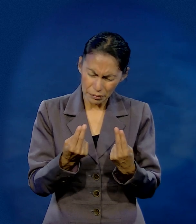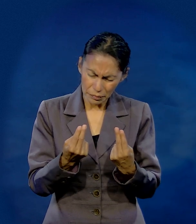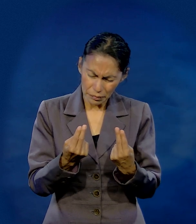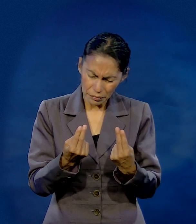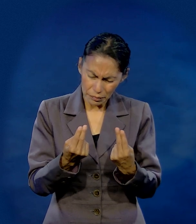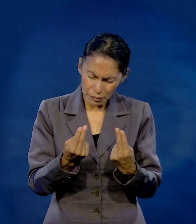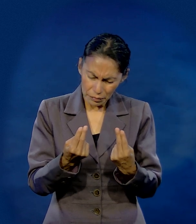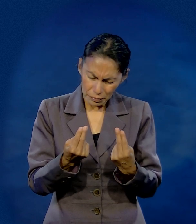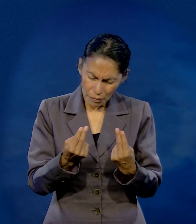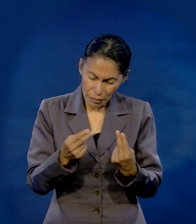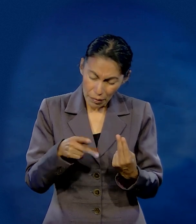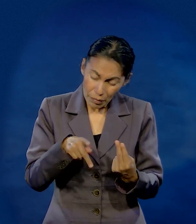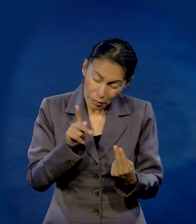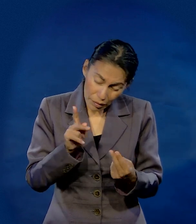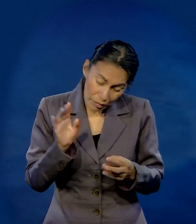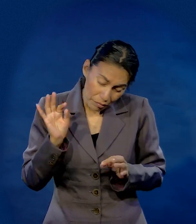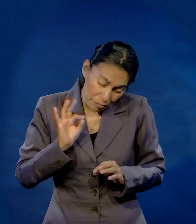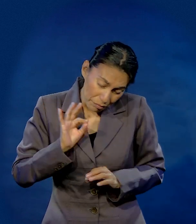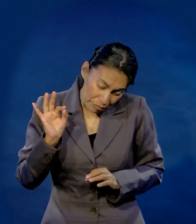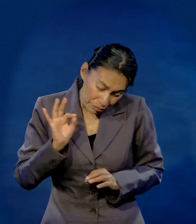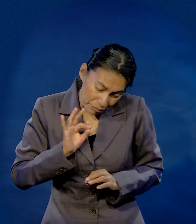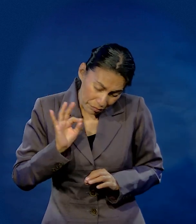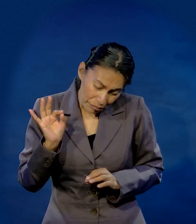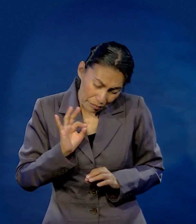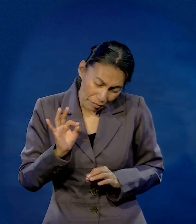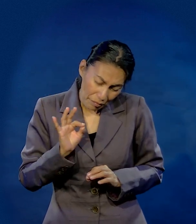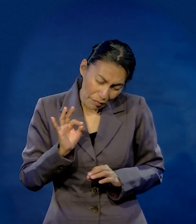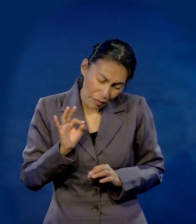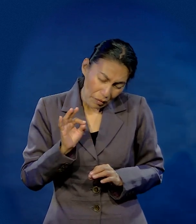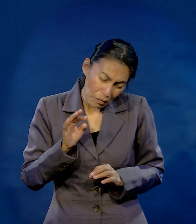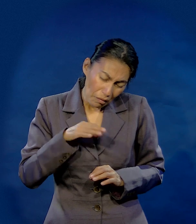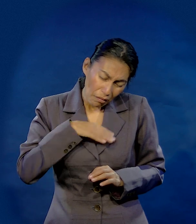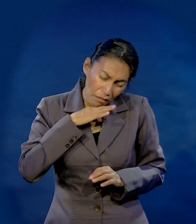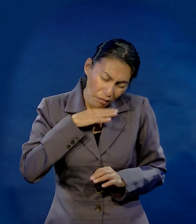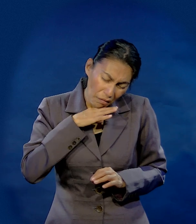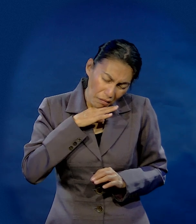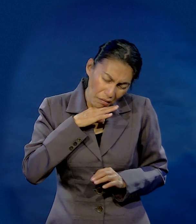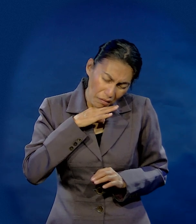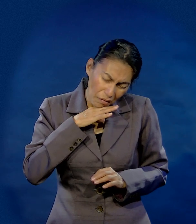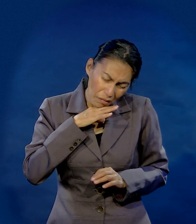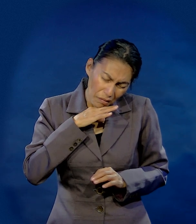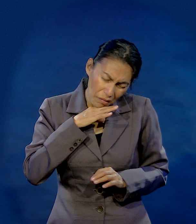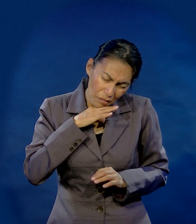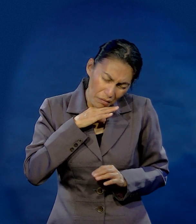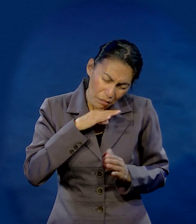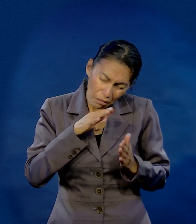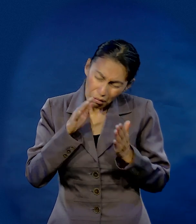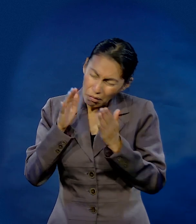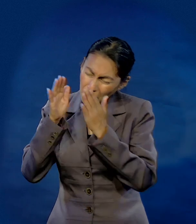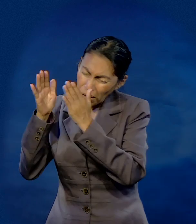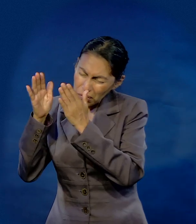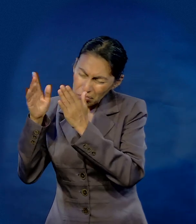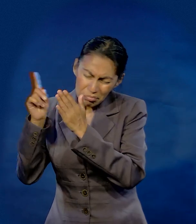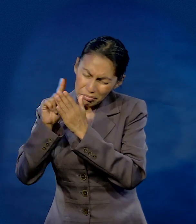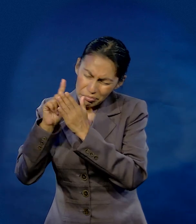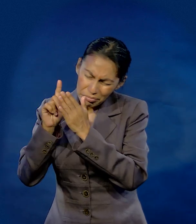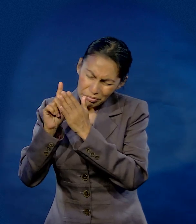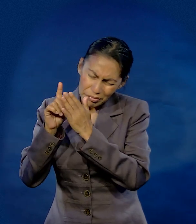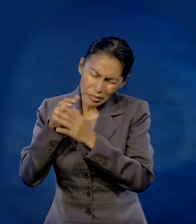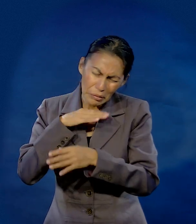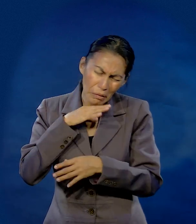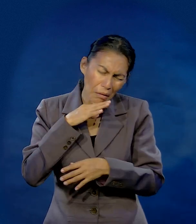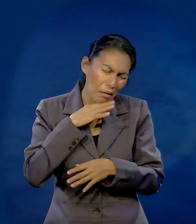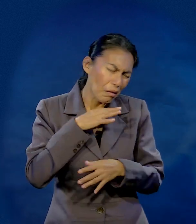pero es posible que no hayamos corrido tras lo más importante y ahora has preparado tú esta semana de